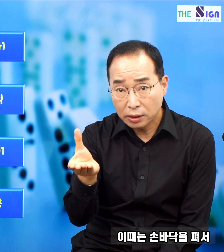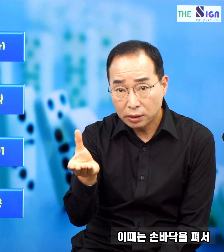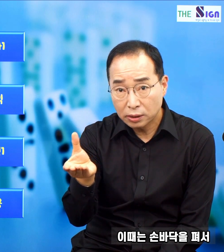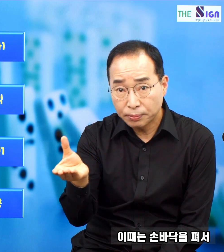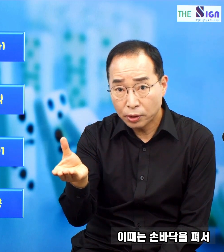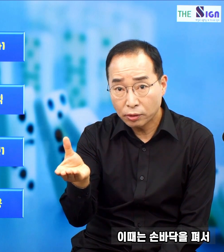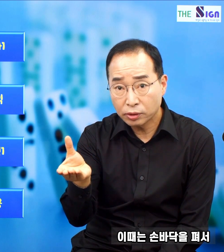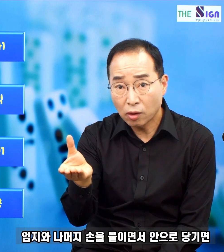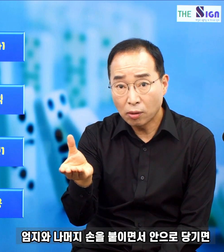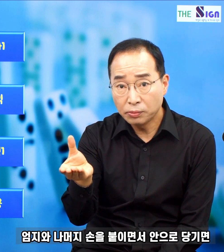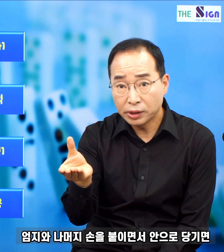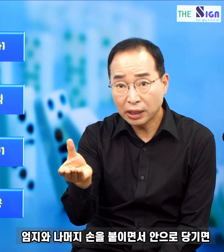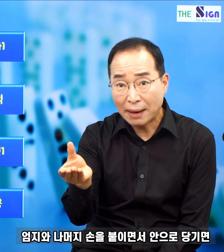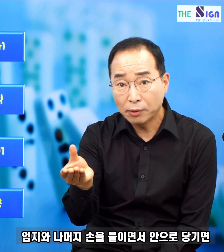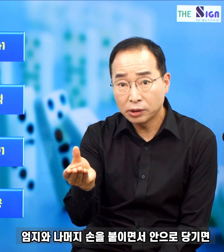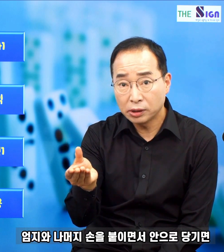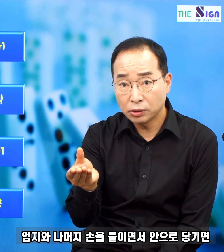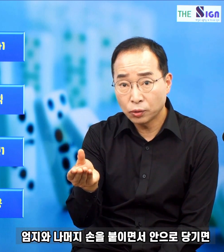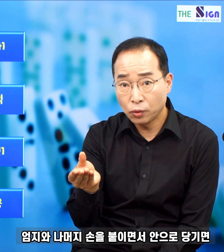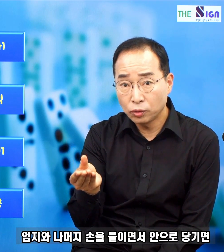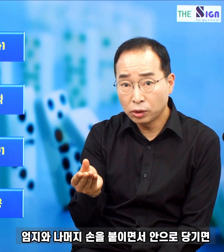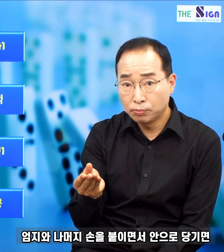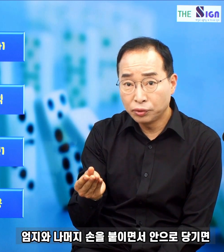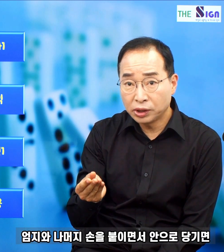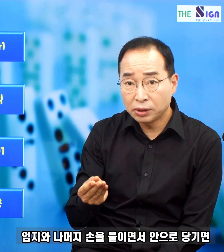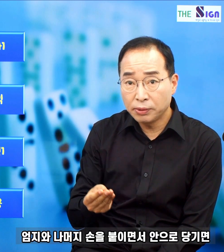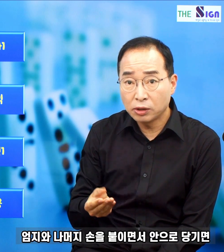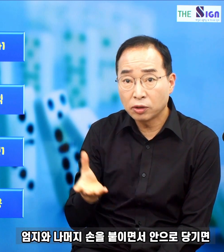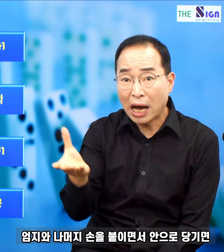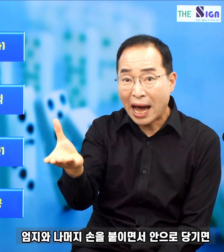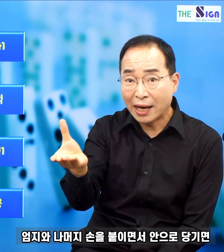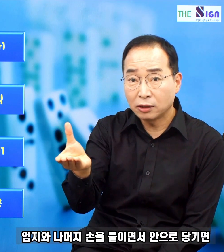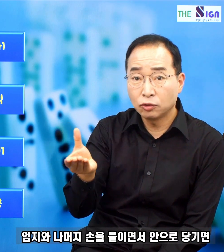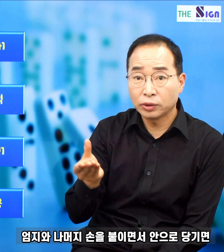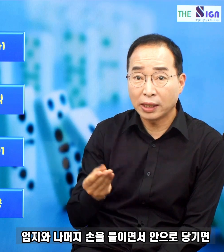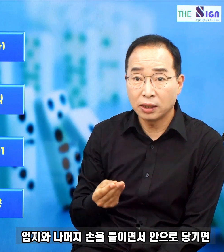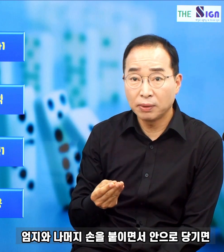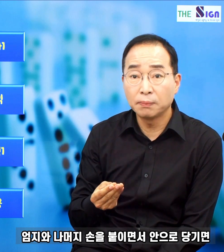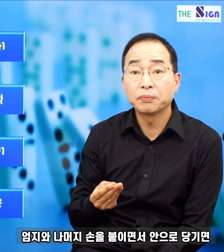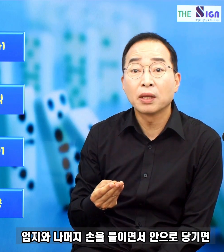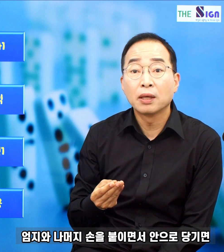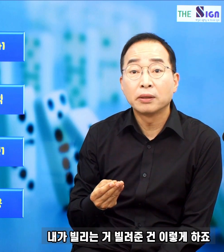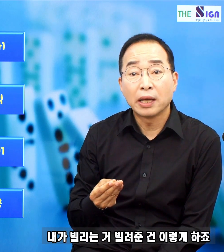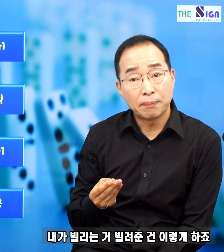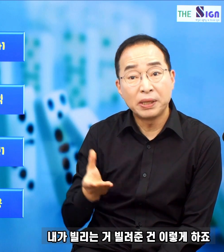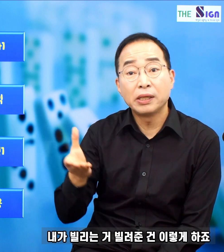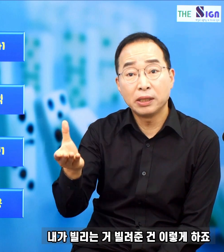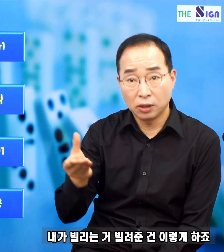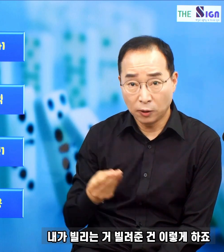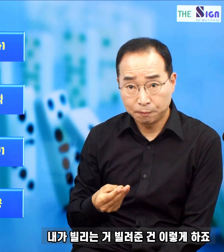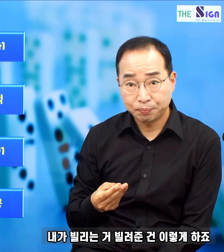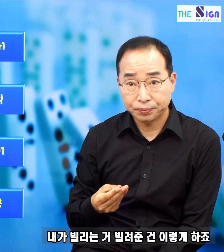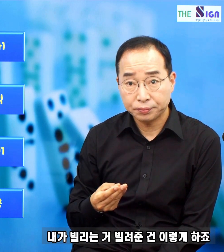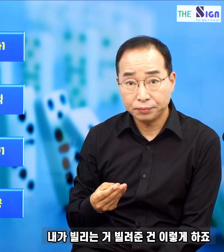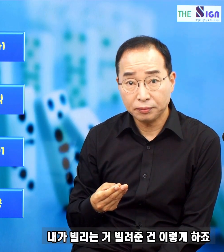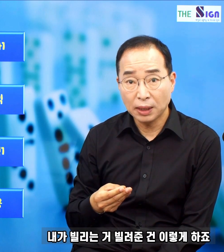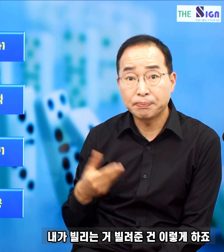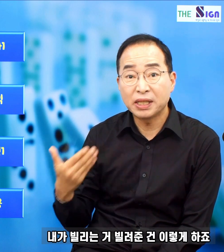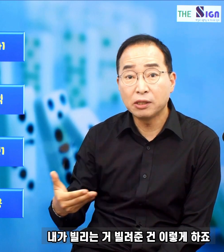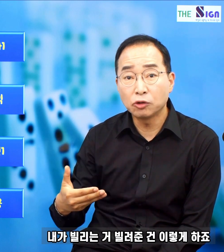손바닥을 펴서 엄지와 나머지 손을 붙이면서 안으로 당기면 내가 빌리는 거, 빌려주는